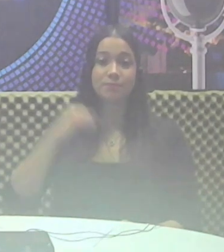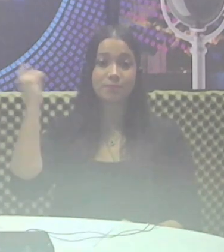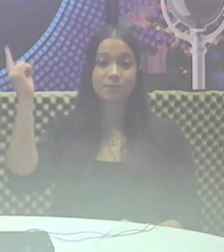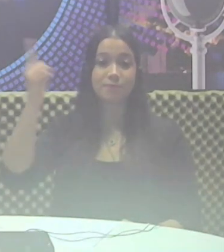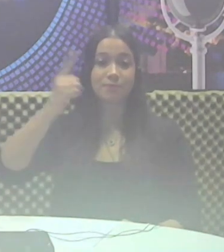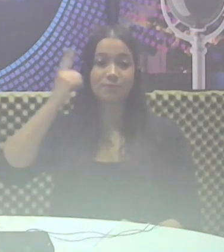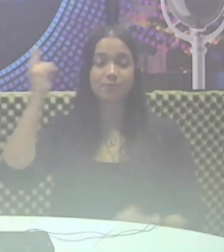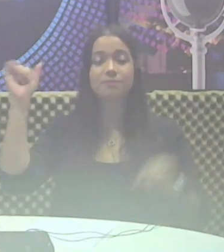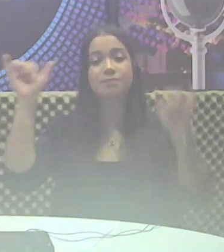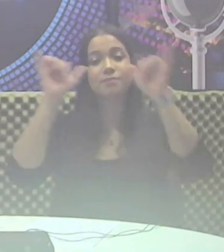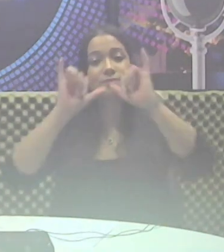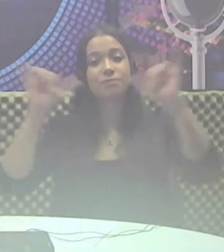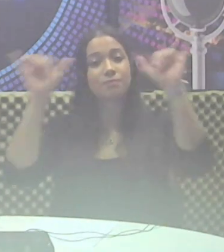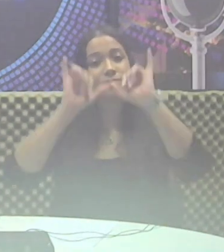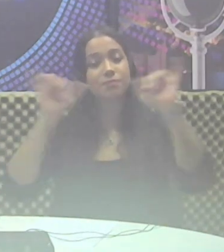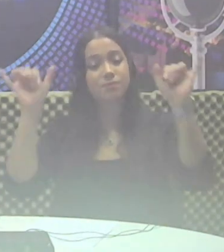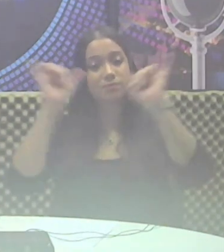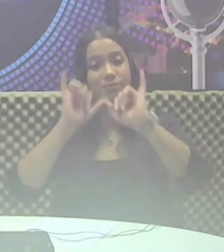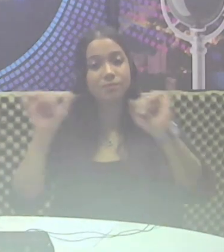Giro de